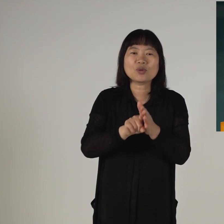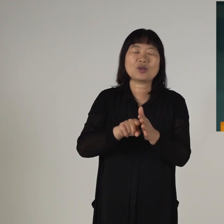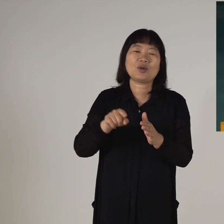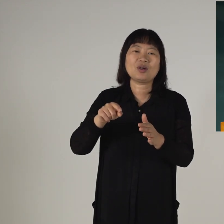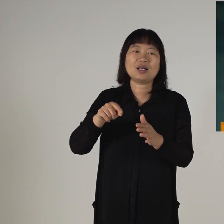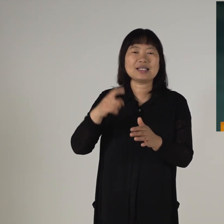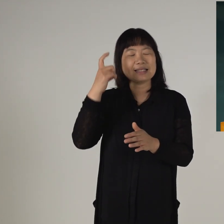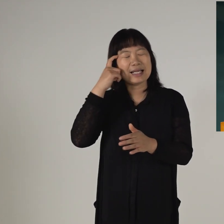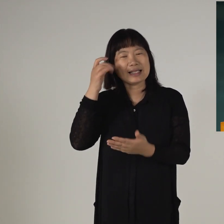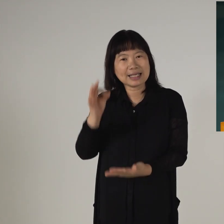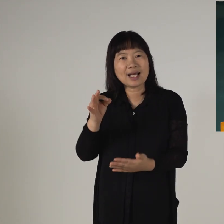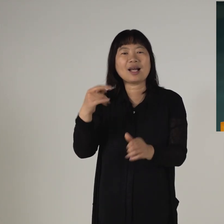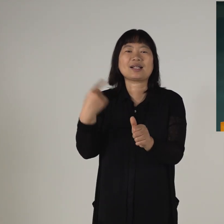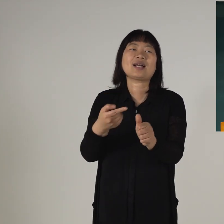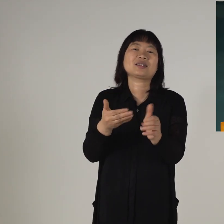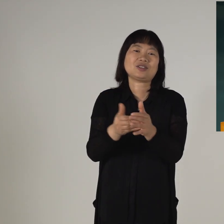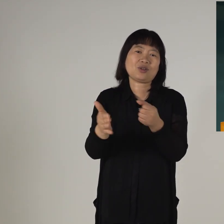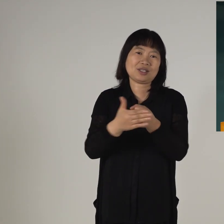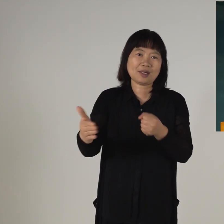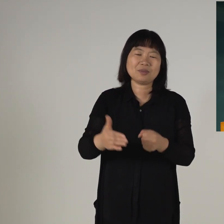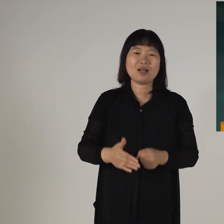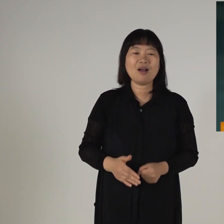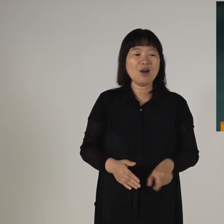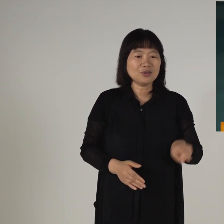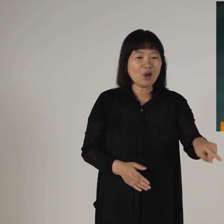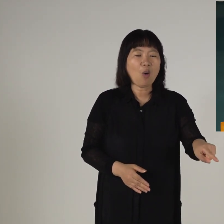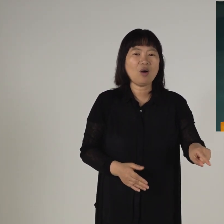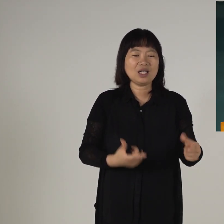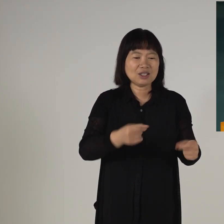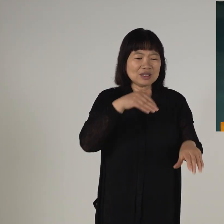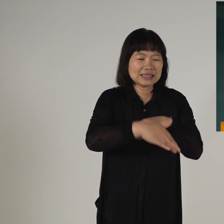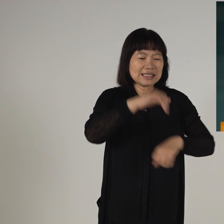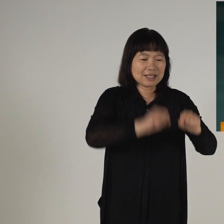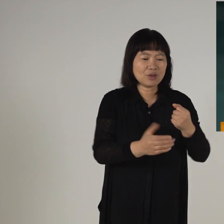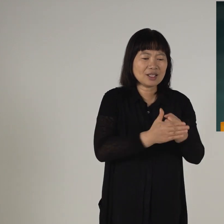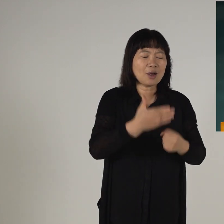가르쳤단 말이에요. 그러니까 복 못 받지, 하나님께로부터.